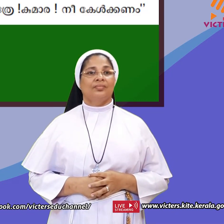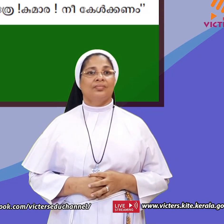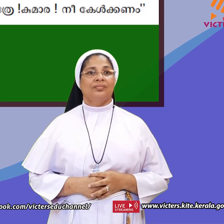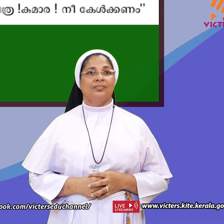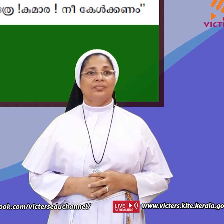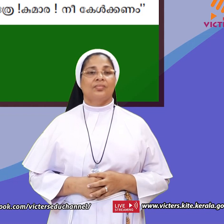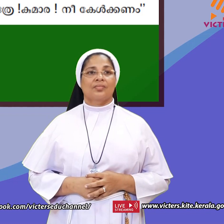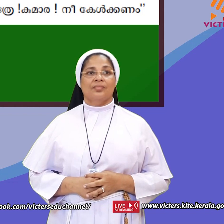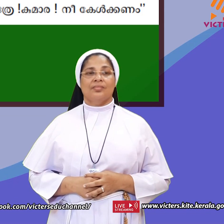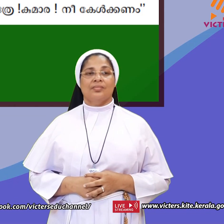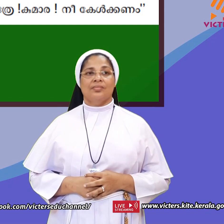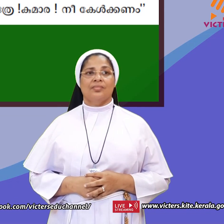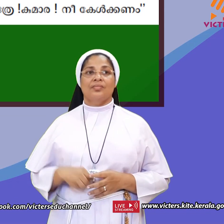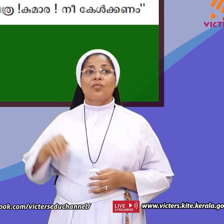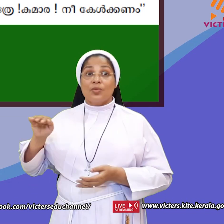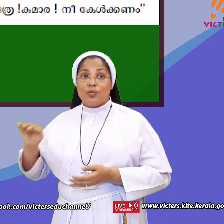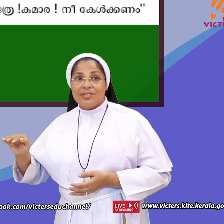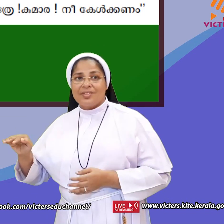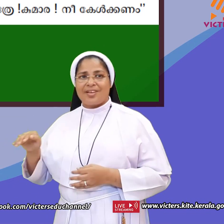വത്സ സൗമിത്രേ, കുമാര നീ കേൾക്കണം,